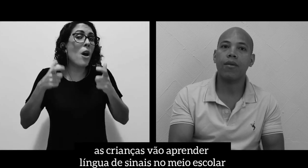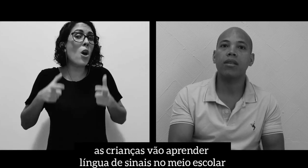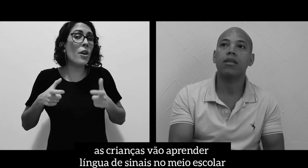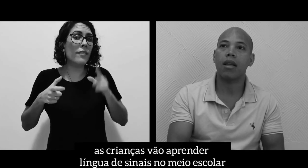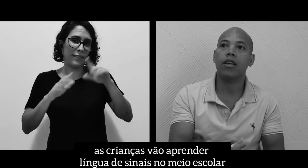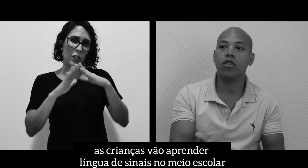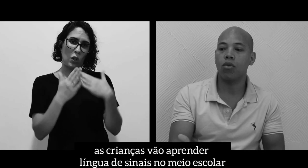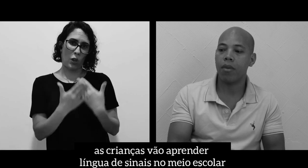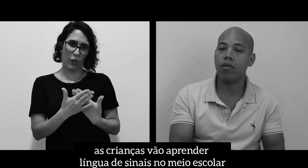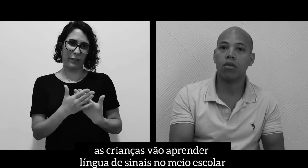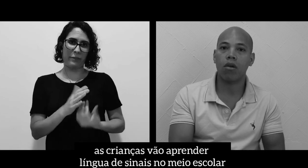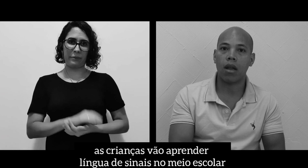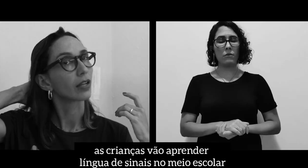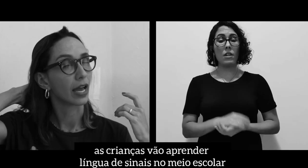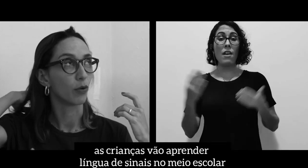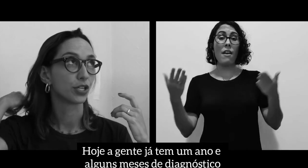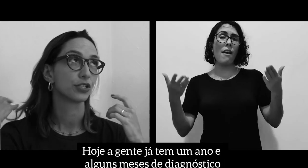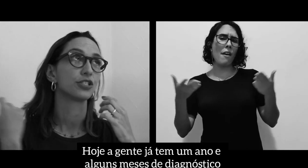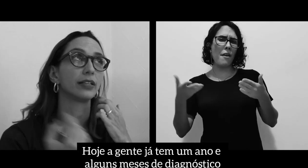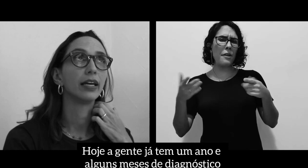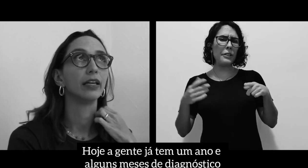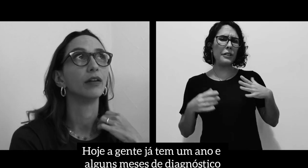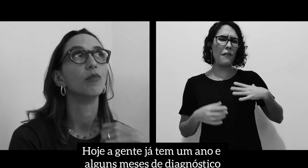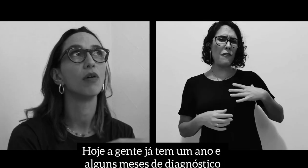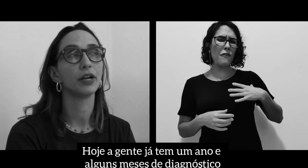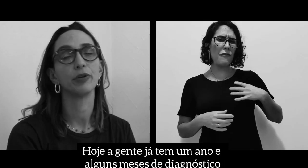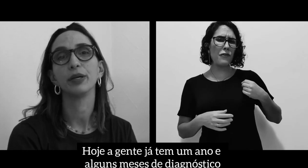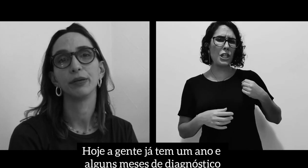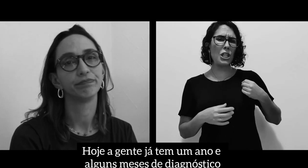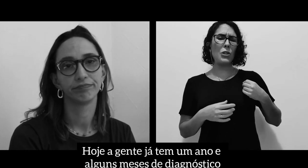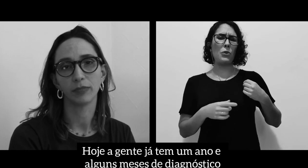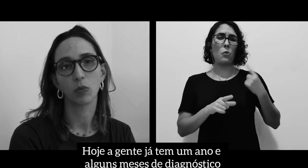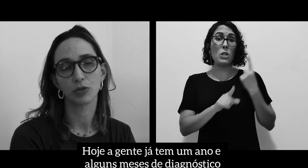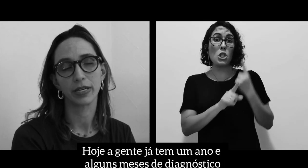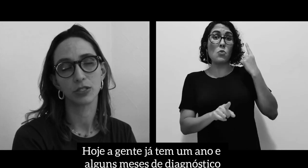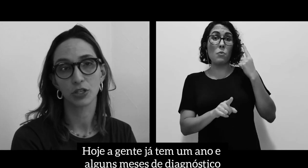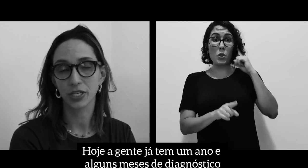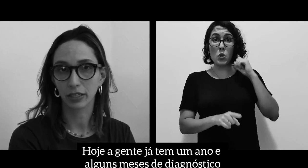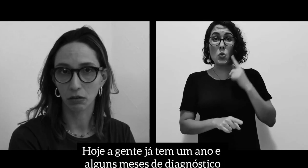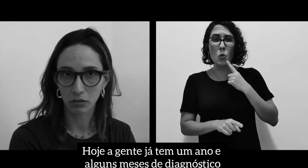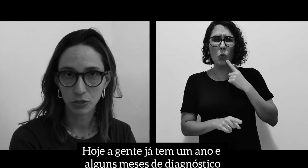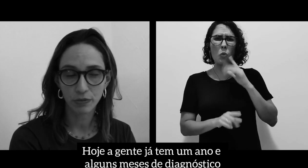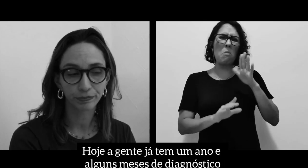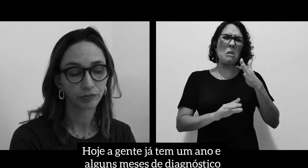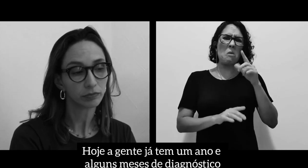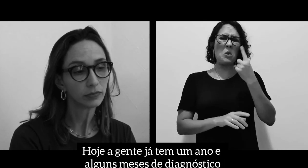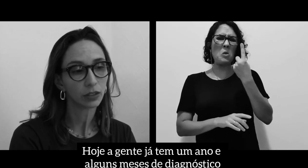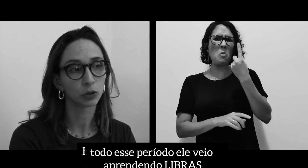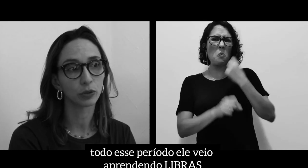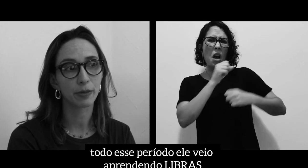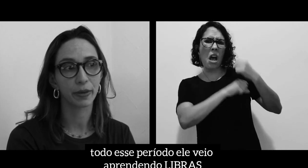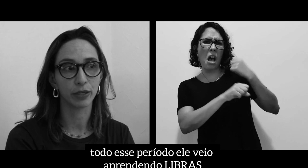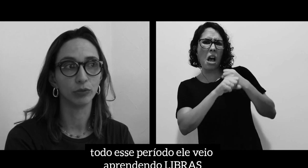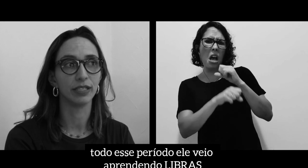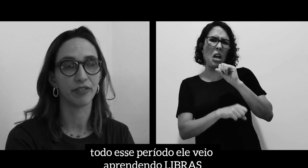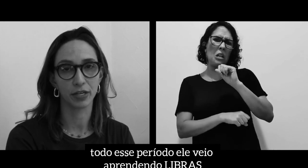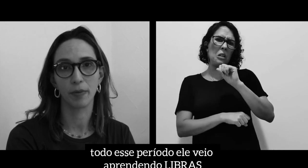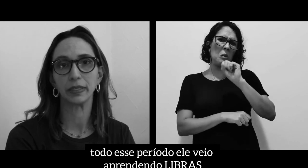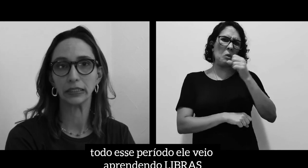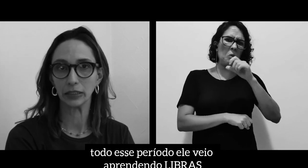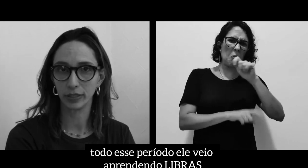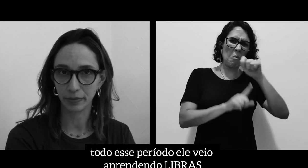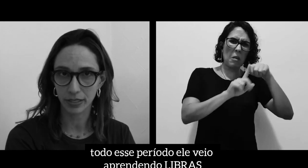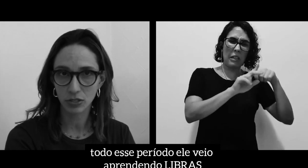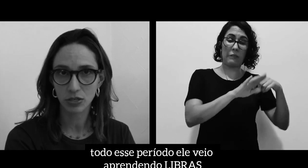aprender língua de sinais no meio escolar. Hoje a gente já tem 1 ano e alguns meses de diagnóstico. Todo esse período ele